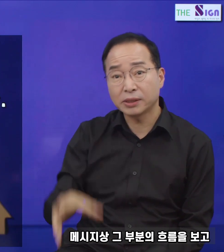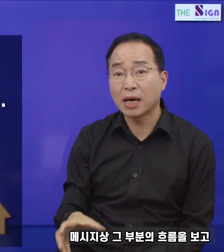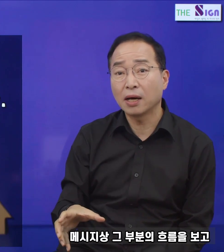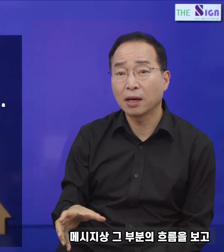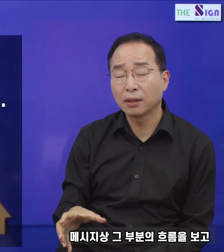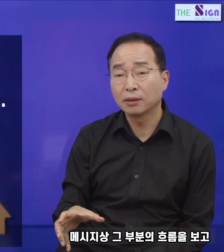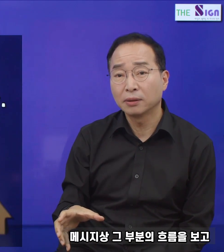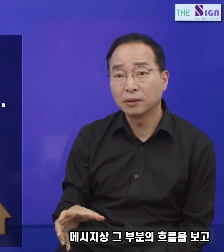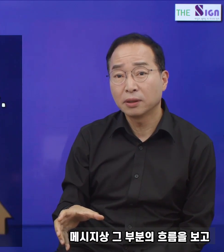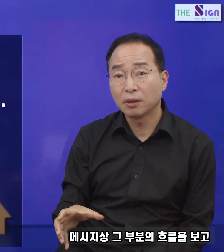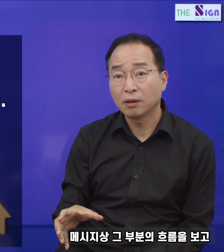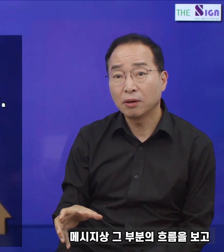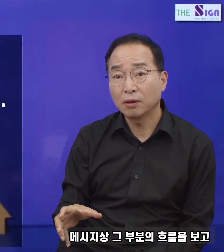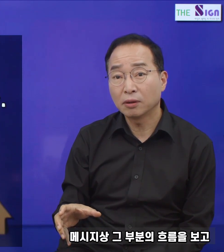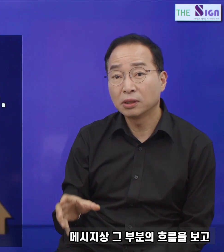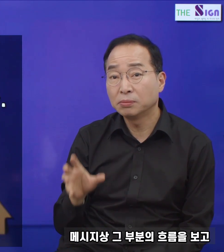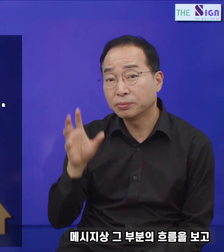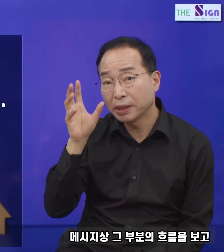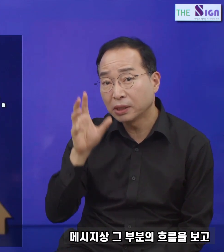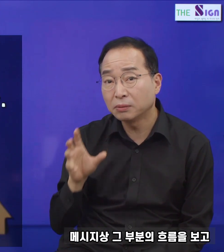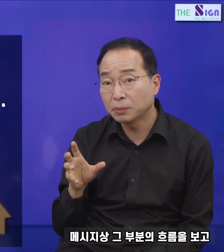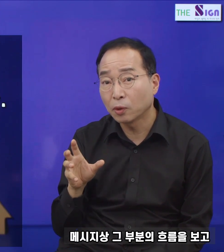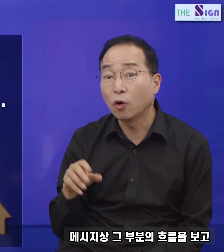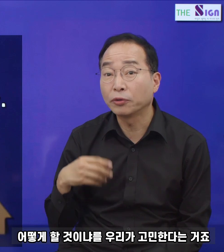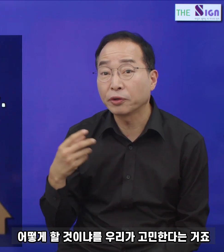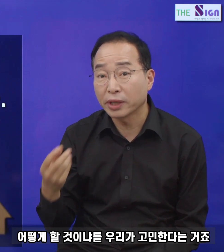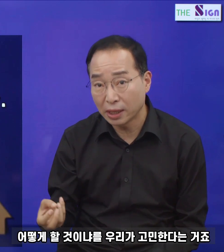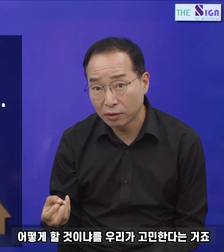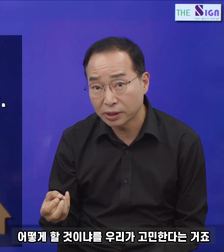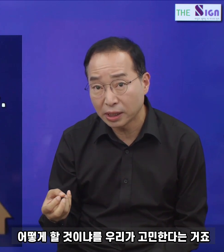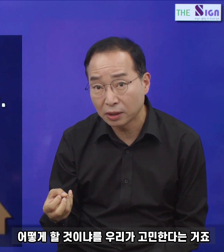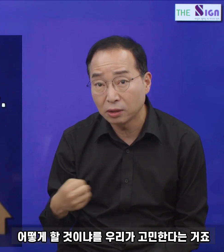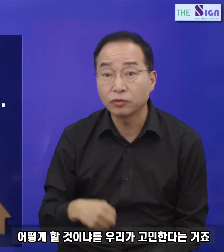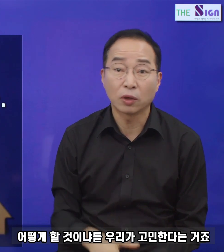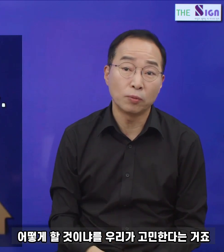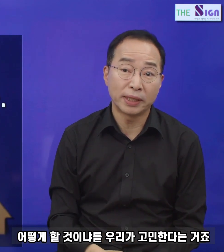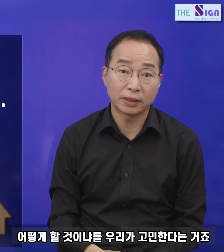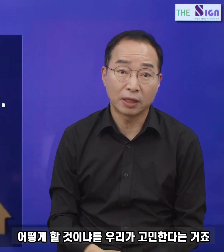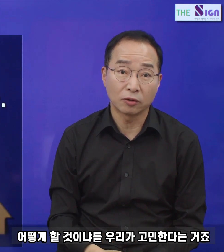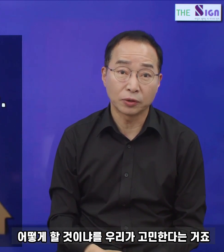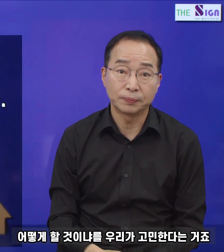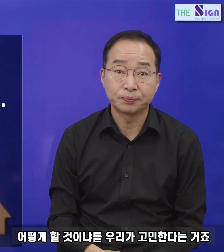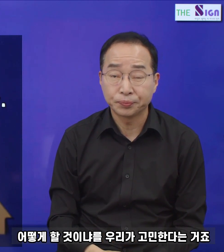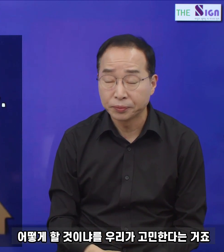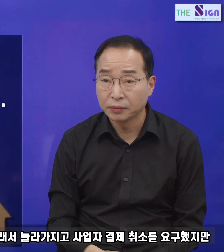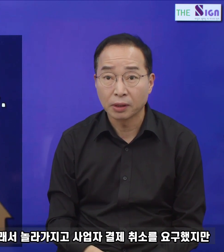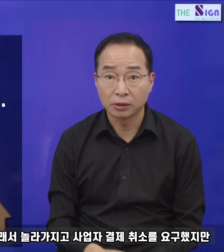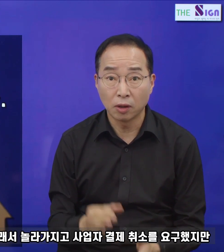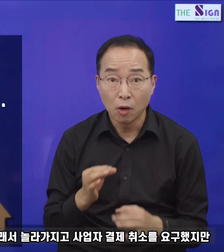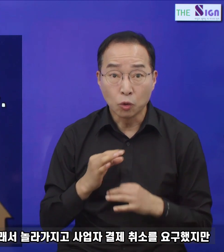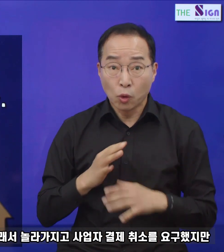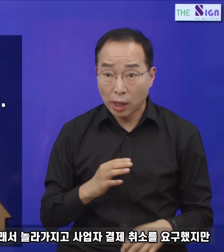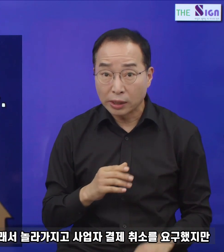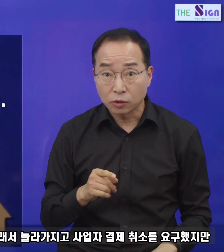메시지상 그 부분의 흐름을 보고 어떻게 할 것이냐를 우리가 고민한다는 거죠. 그래서